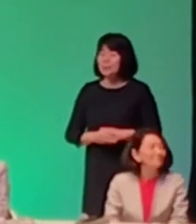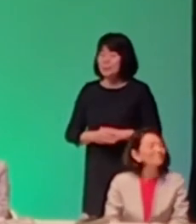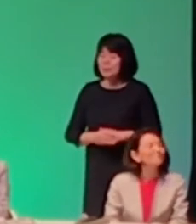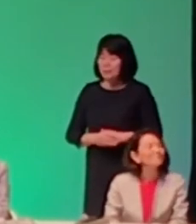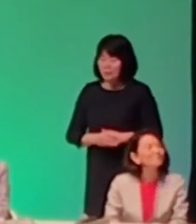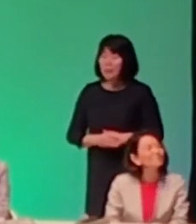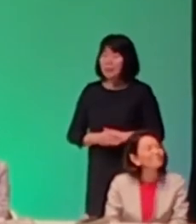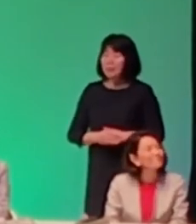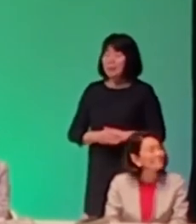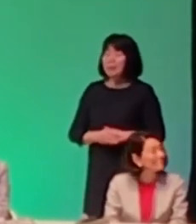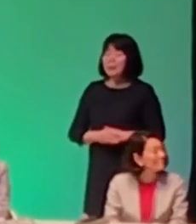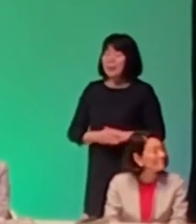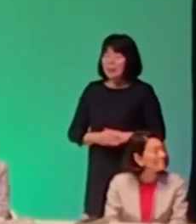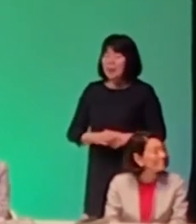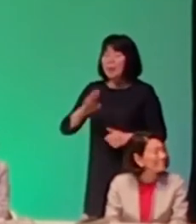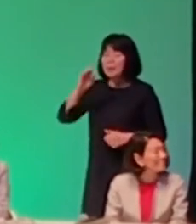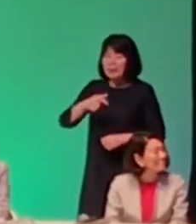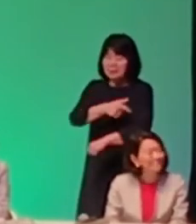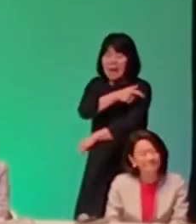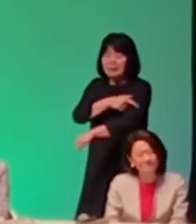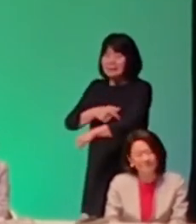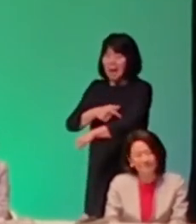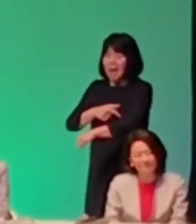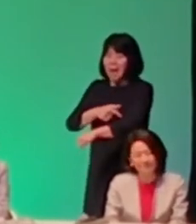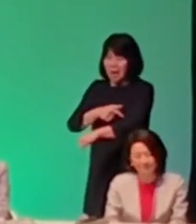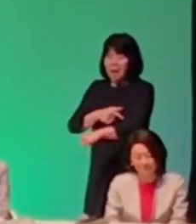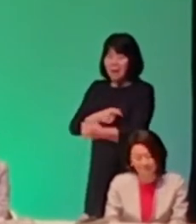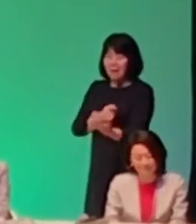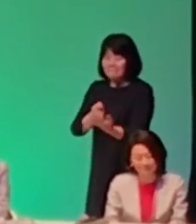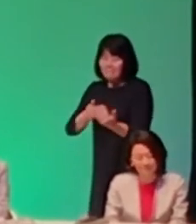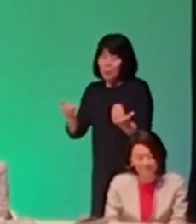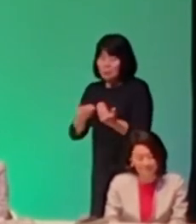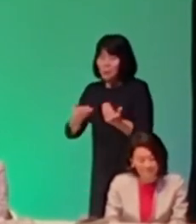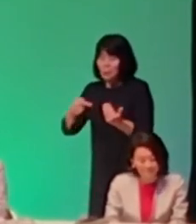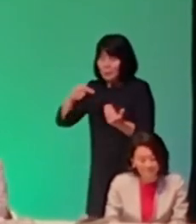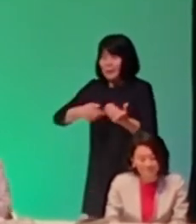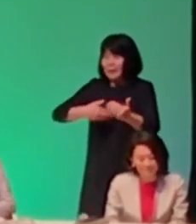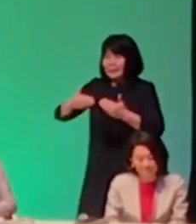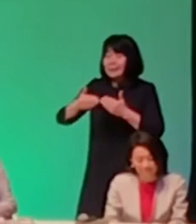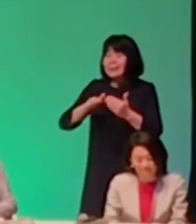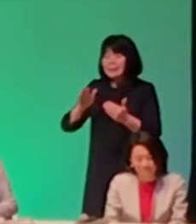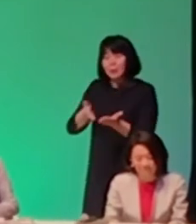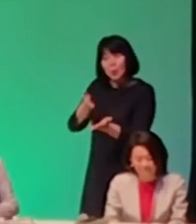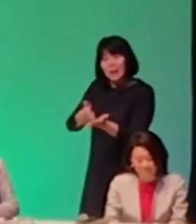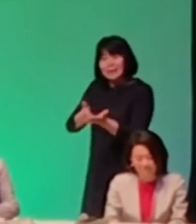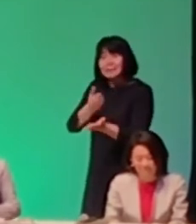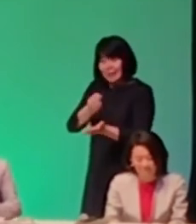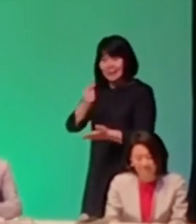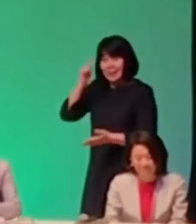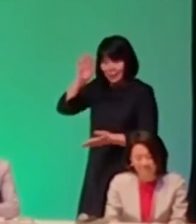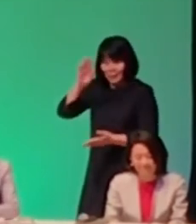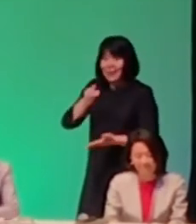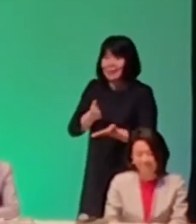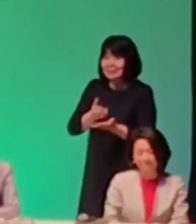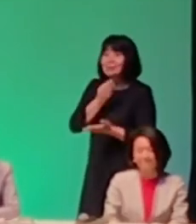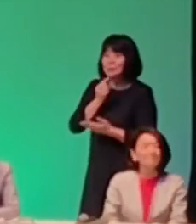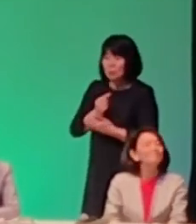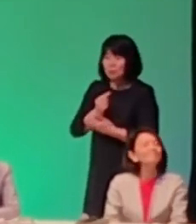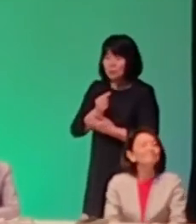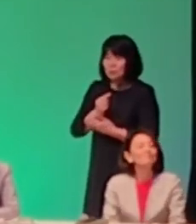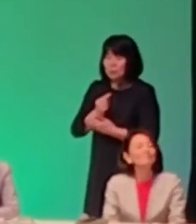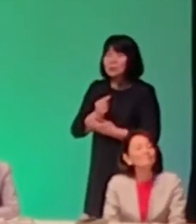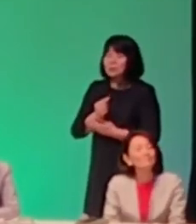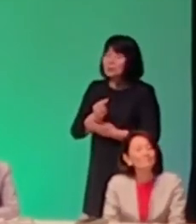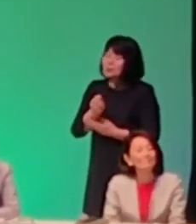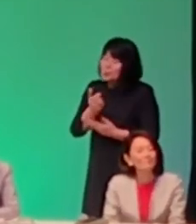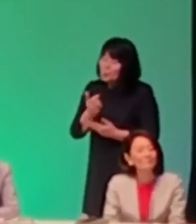ほど私が記者生活をしていた中でいろいろ経験したことがお話をするんですけれども、ちょっとその触りといい